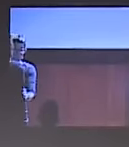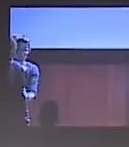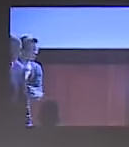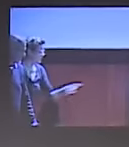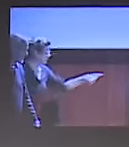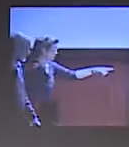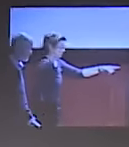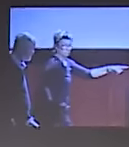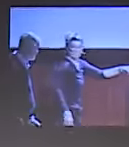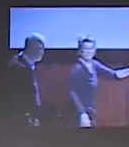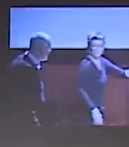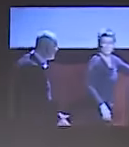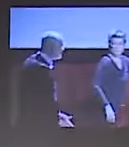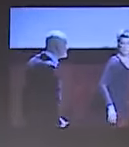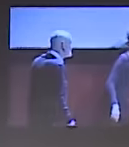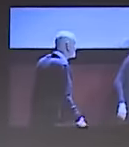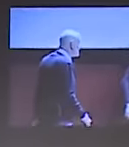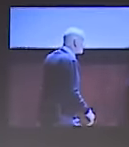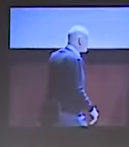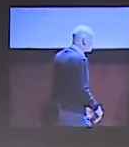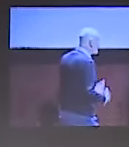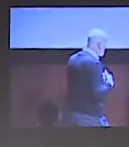Ah.